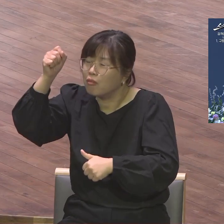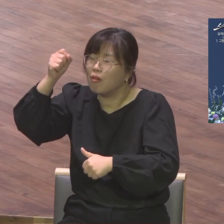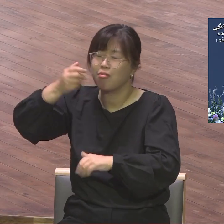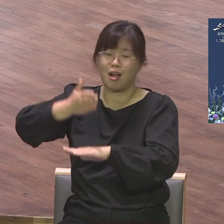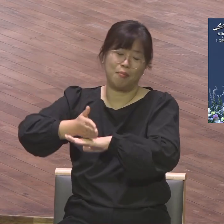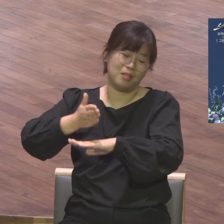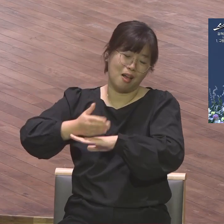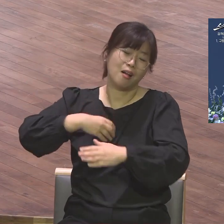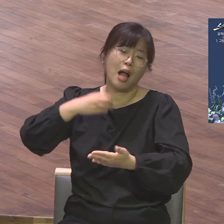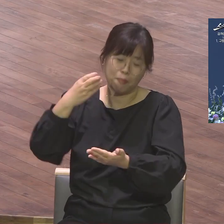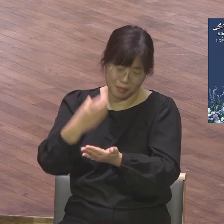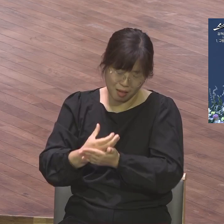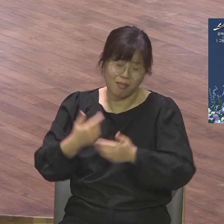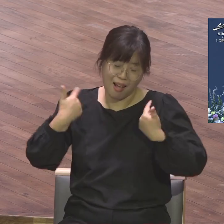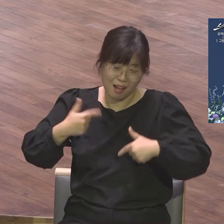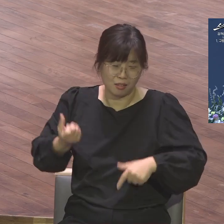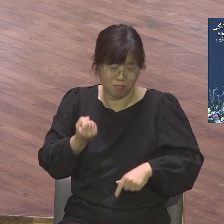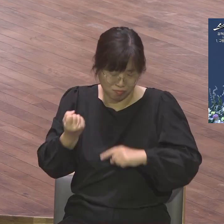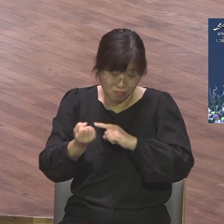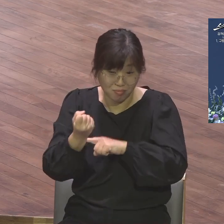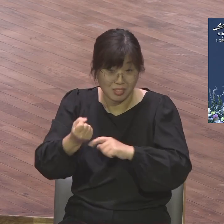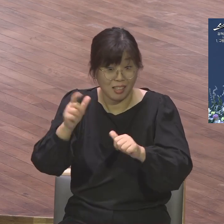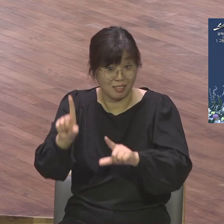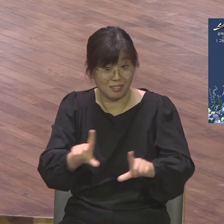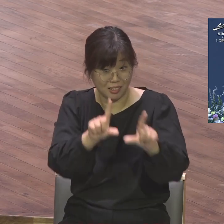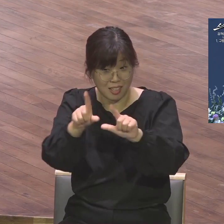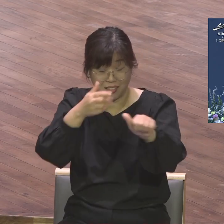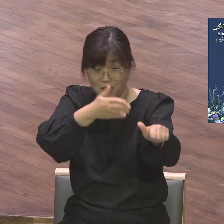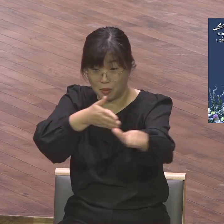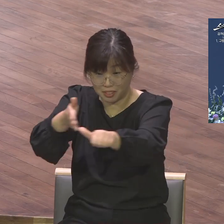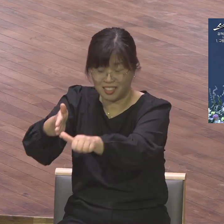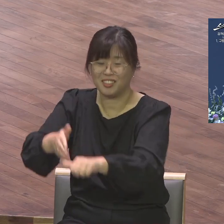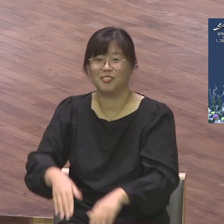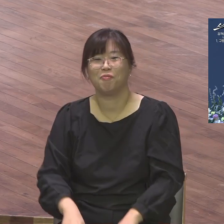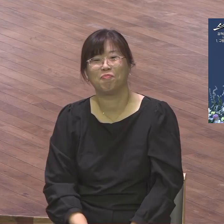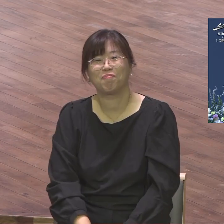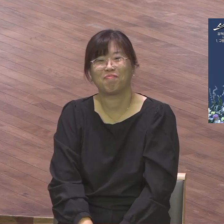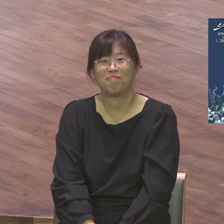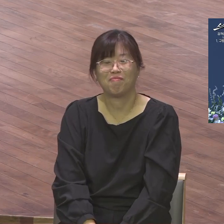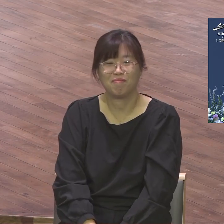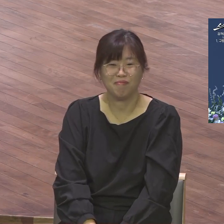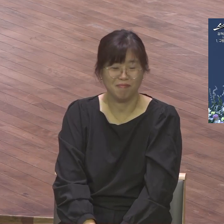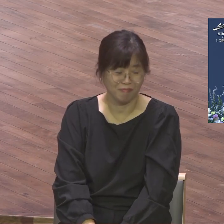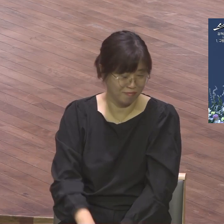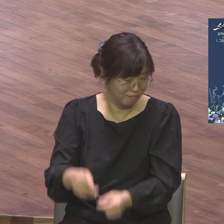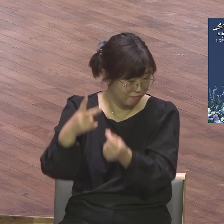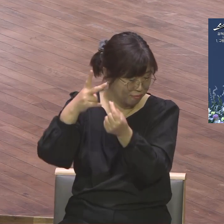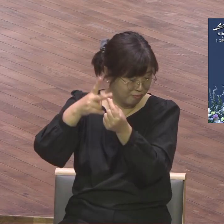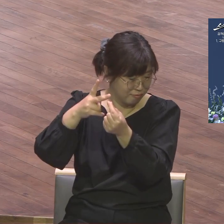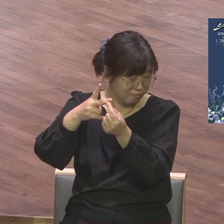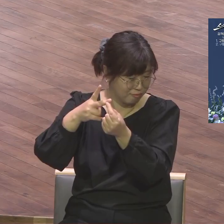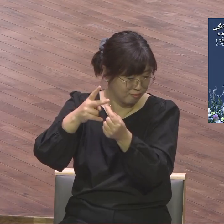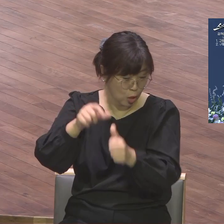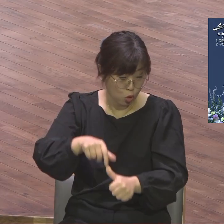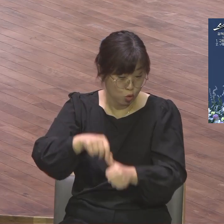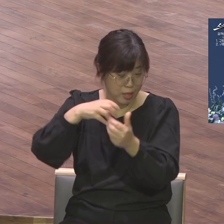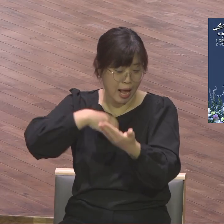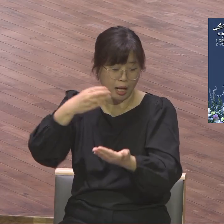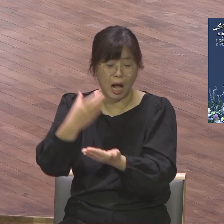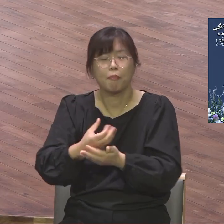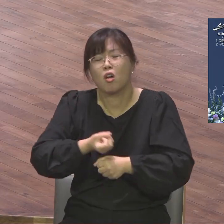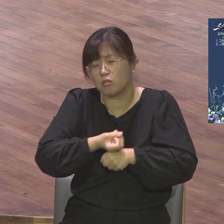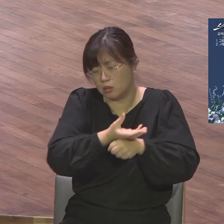그래서 생명력 넘치는 그런 신앙생활 하시기를 주님으로 축복합니다. 두 번째로 구원의 감격을